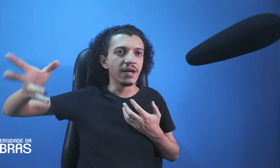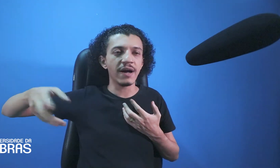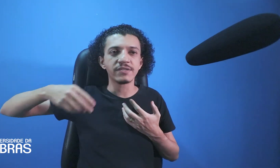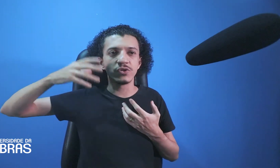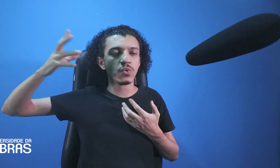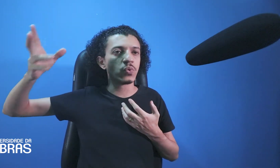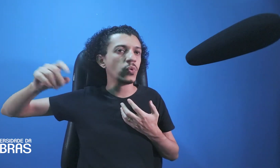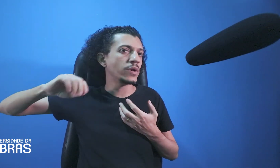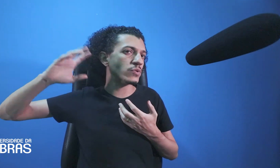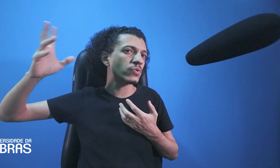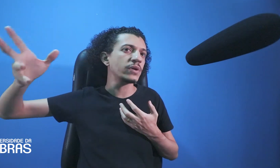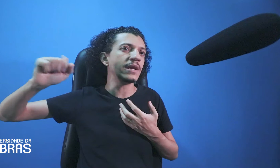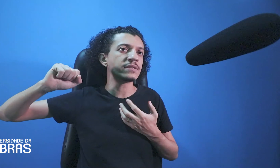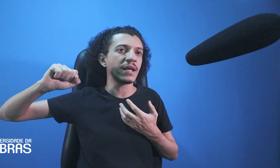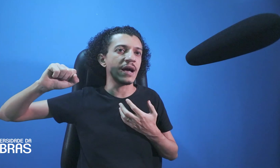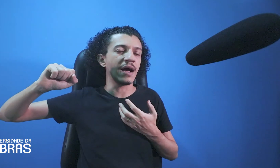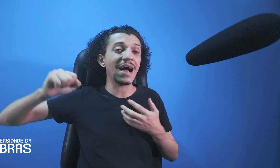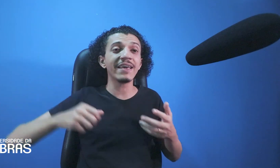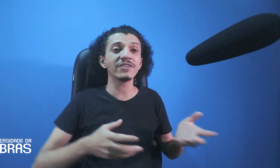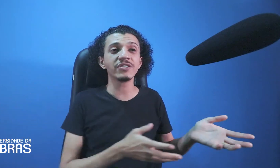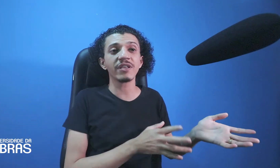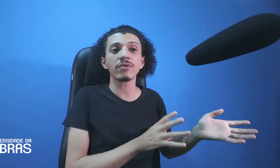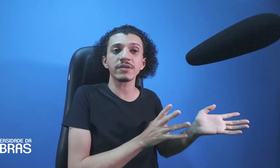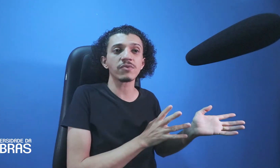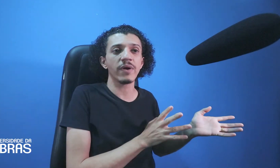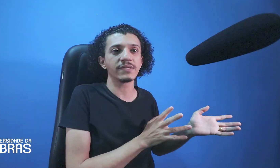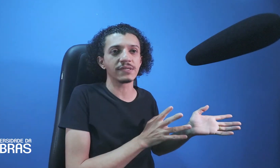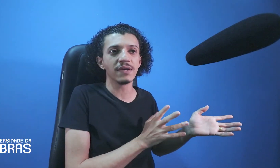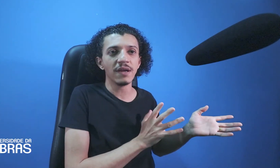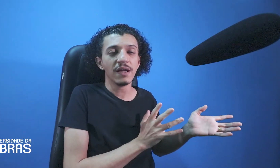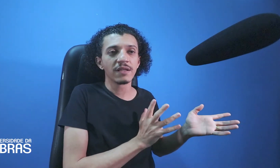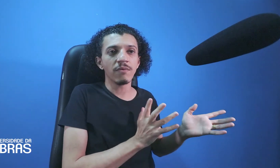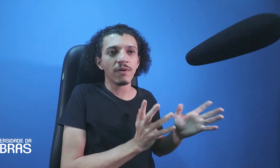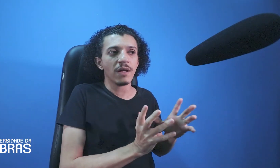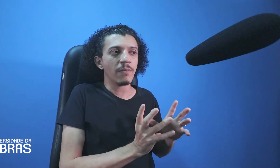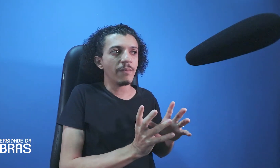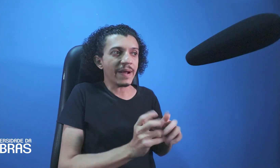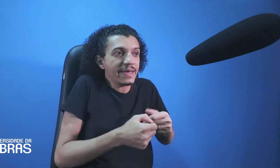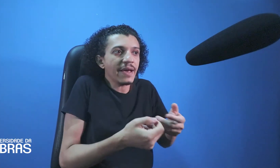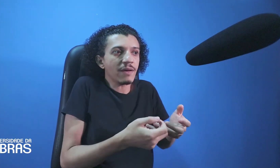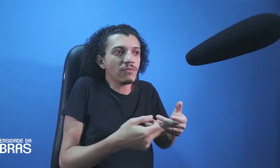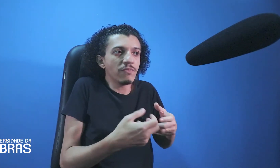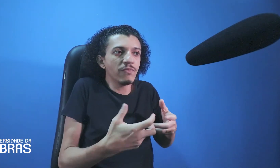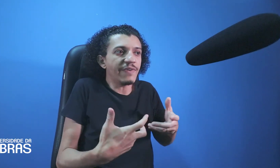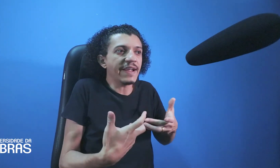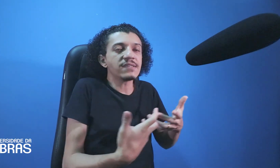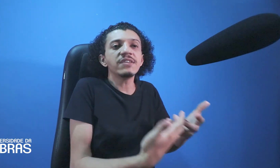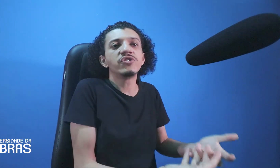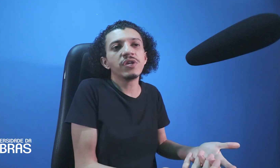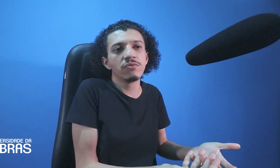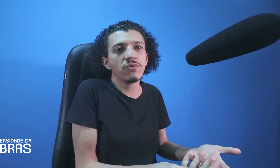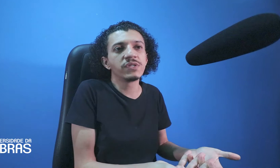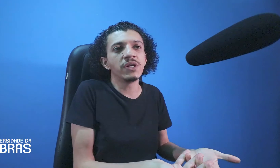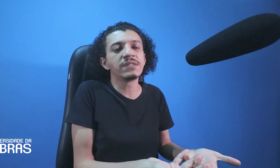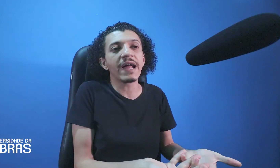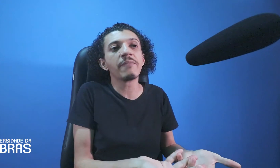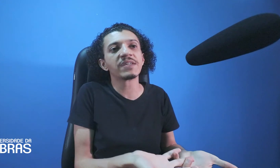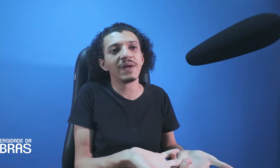dança, de cultura, de tudo que eles têm lá. Aqui a gente tem outras coisas. Então, para que não faria sentido utilizar a mesma